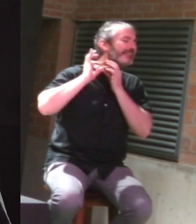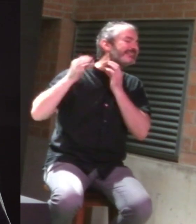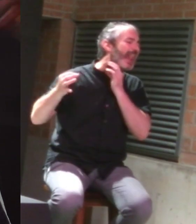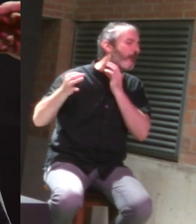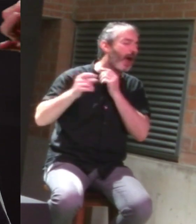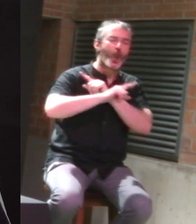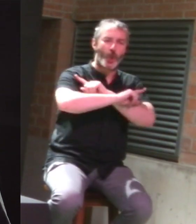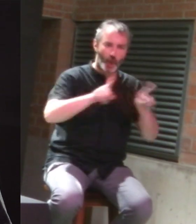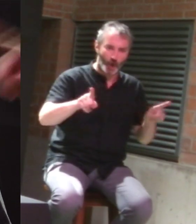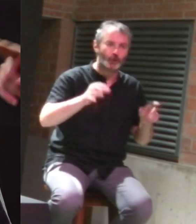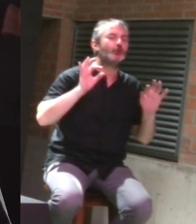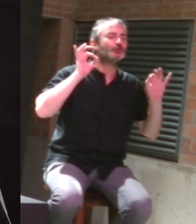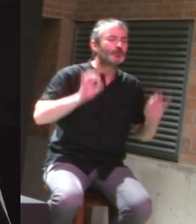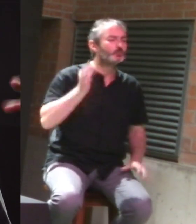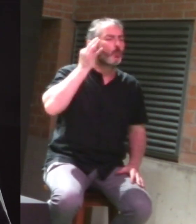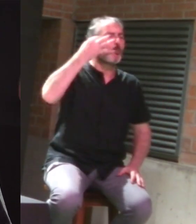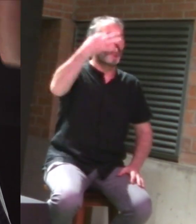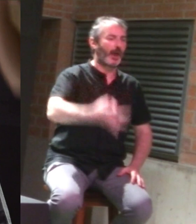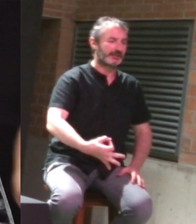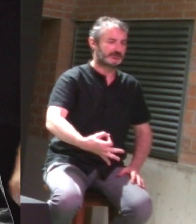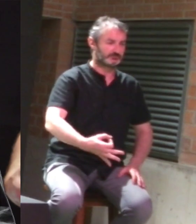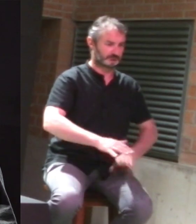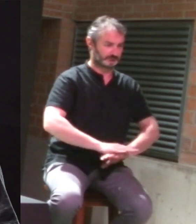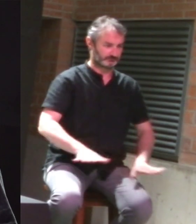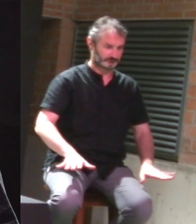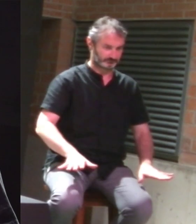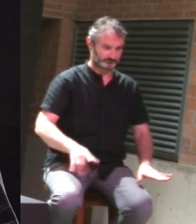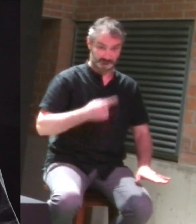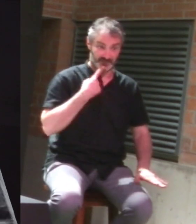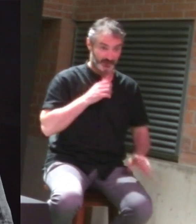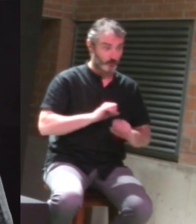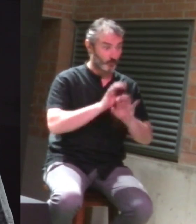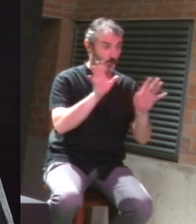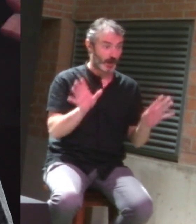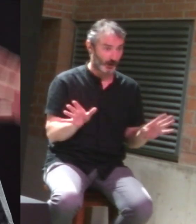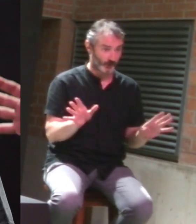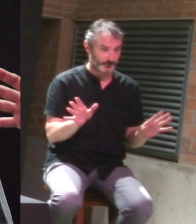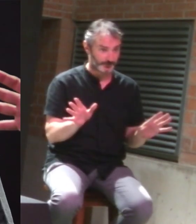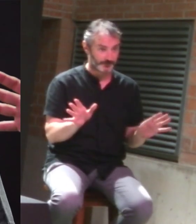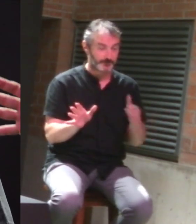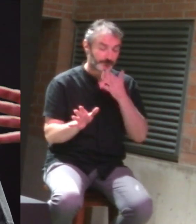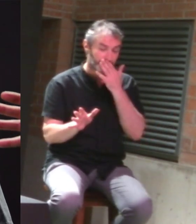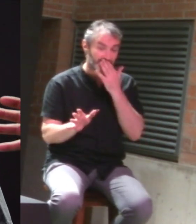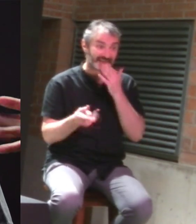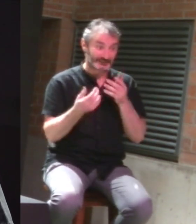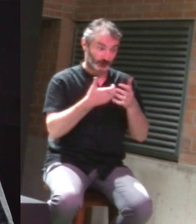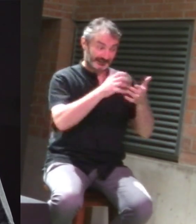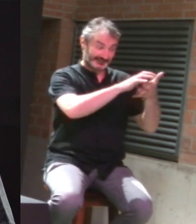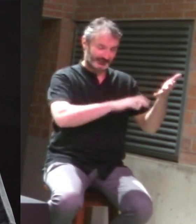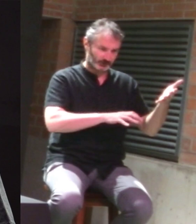esclavas, mujeres somos. Lo dicen bastante claro. Este escrito es muy